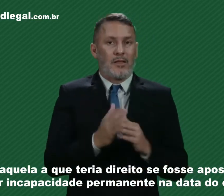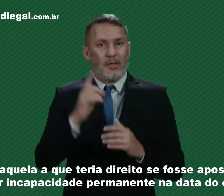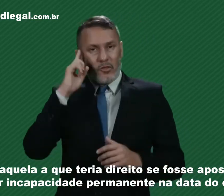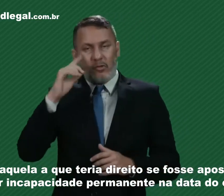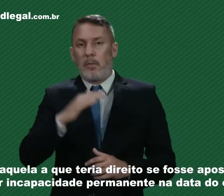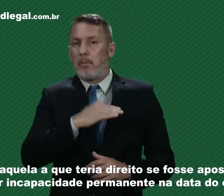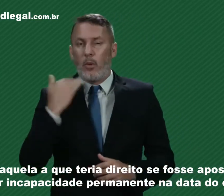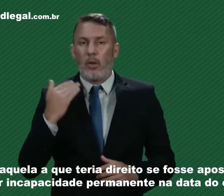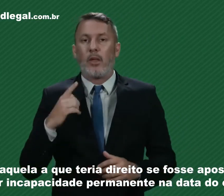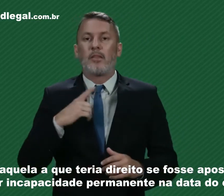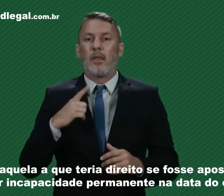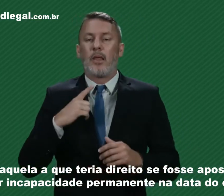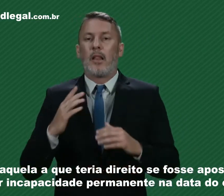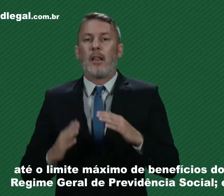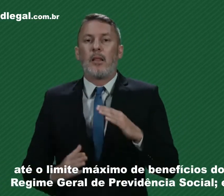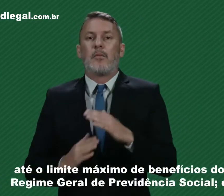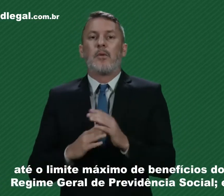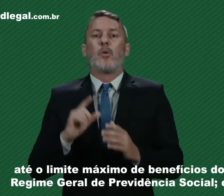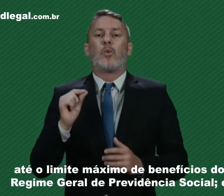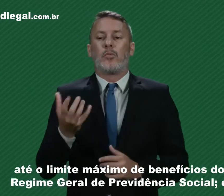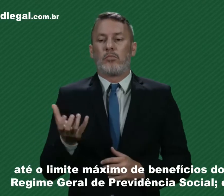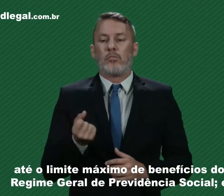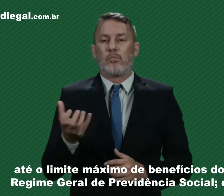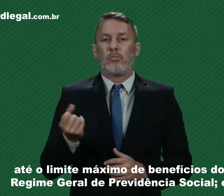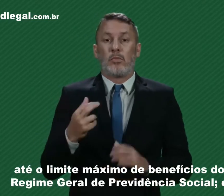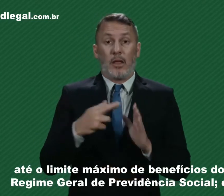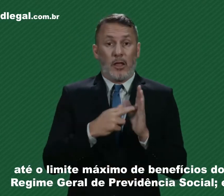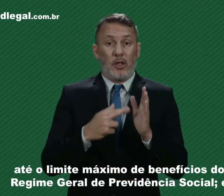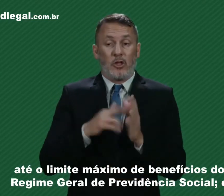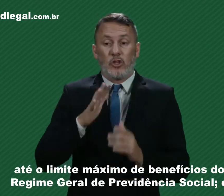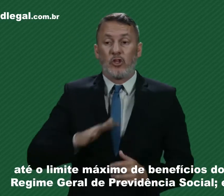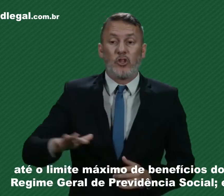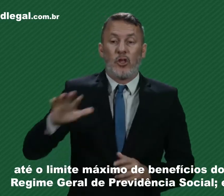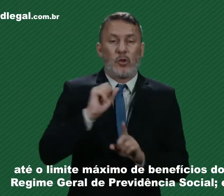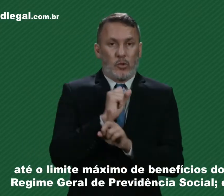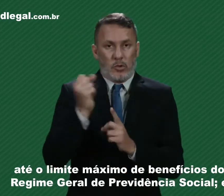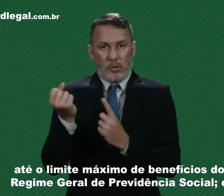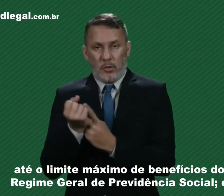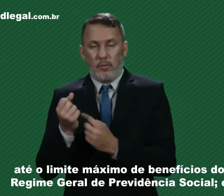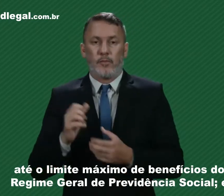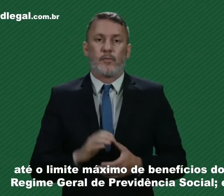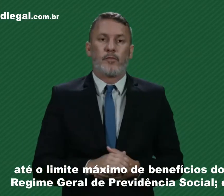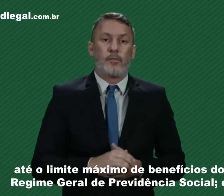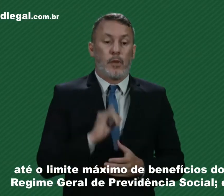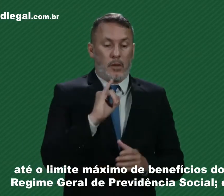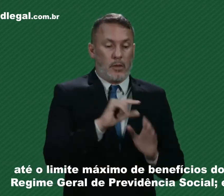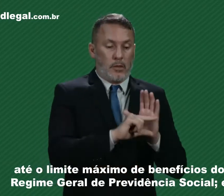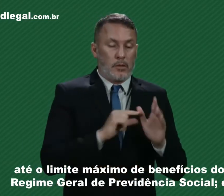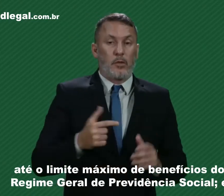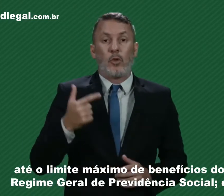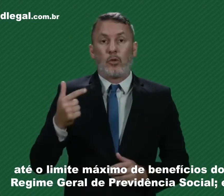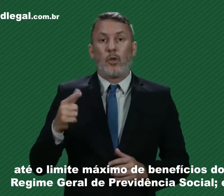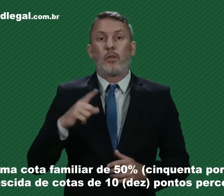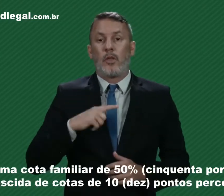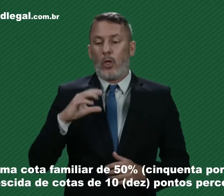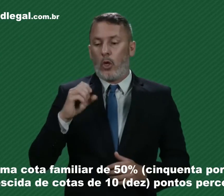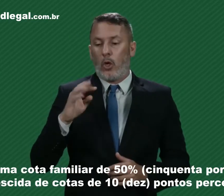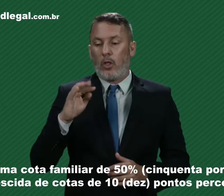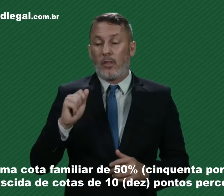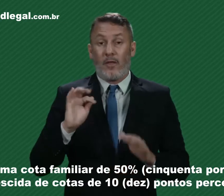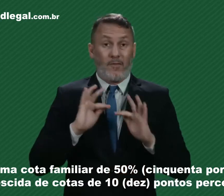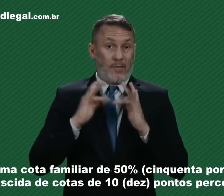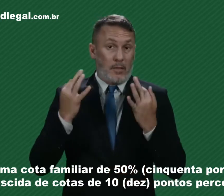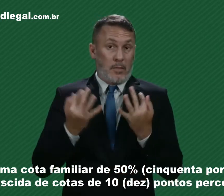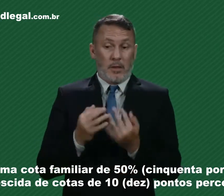incapacidade permanente na data do óbito até o limite máximo de benefícios do regime geral de previdência social e,